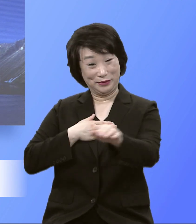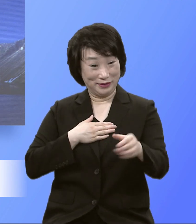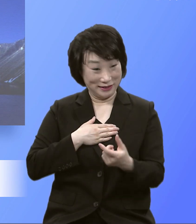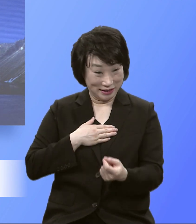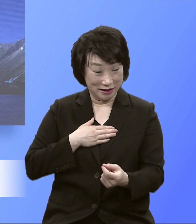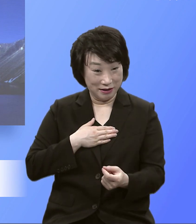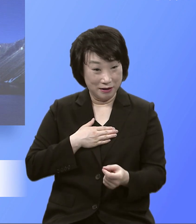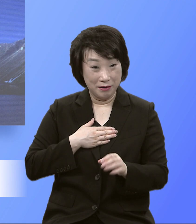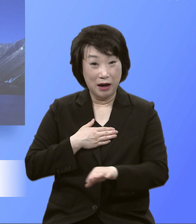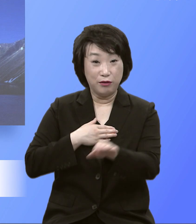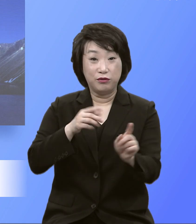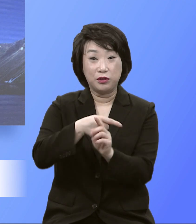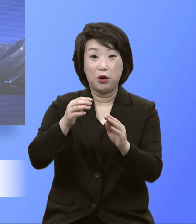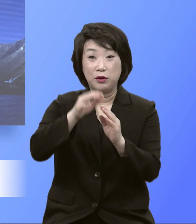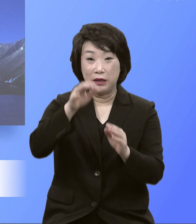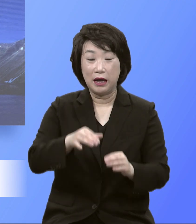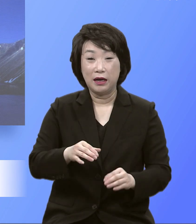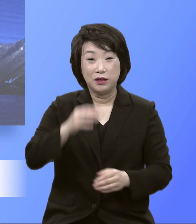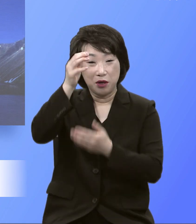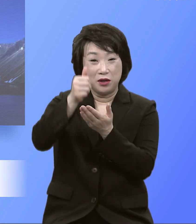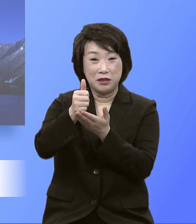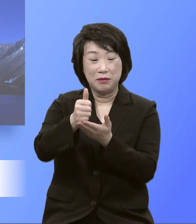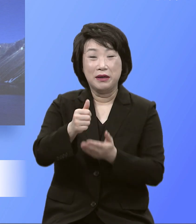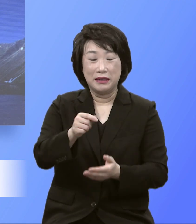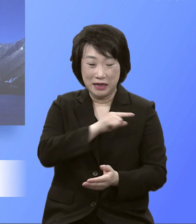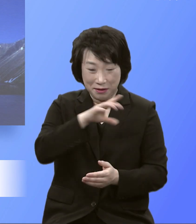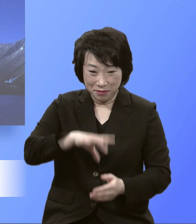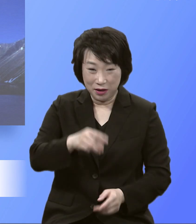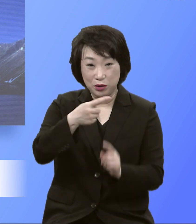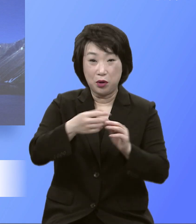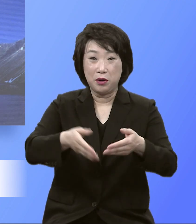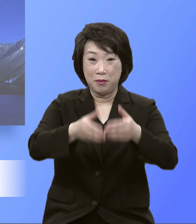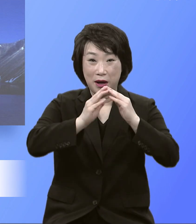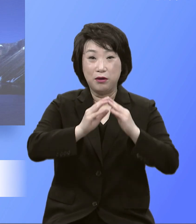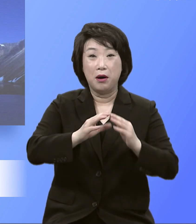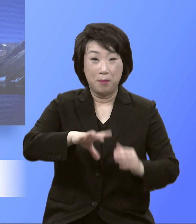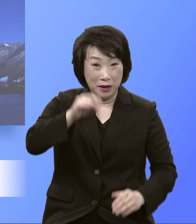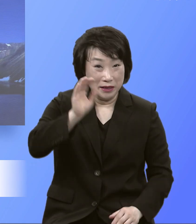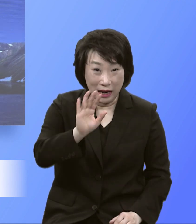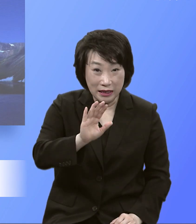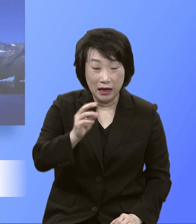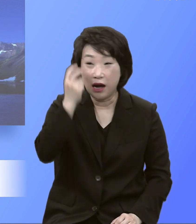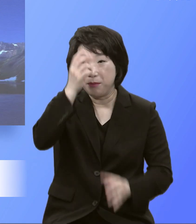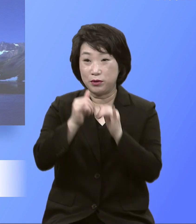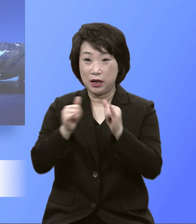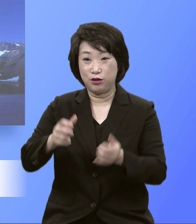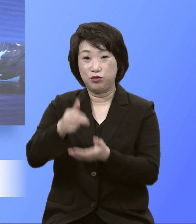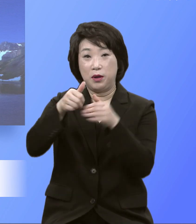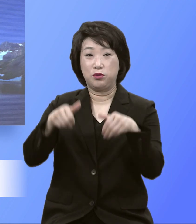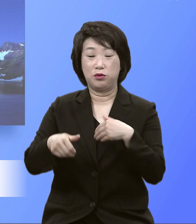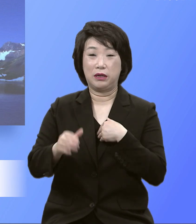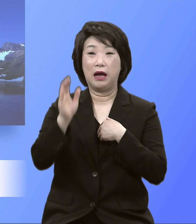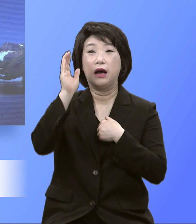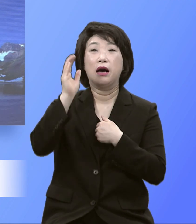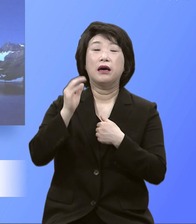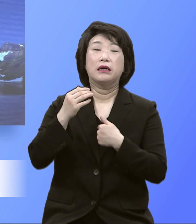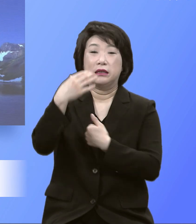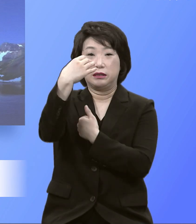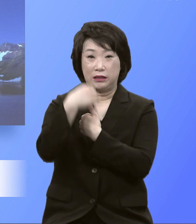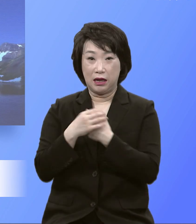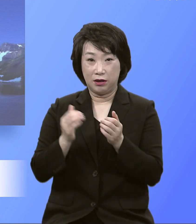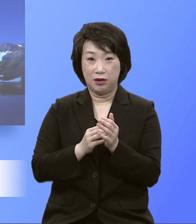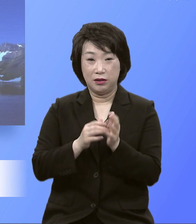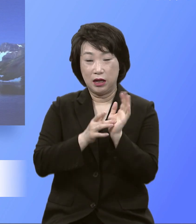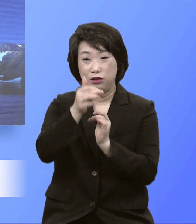그러니까 우리 교회도 성령으로 제일 먼저 교회부터 세운 게 아니요, 감독자인 주의 종을 세우고